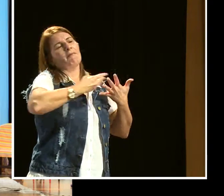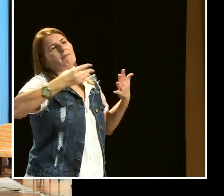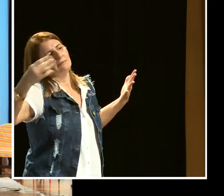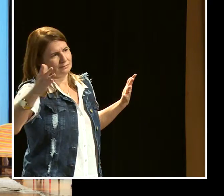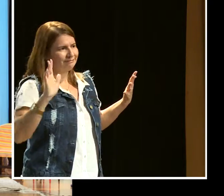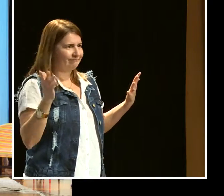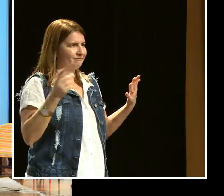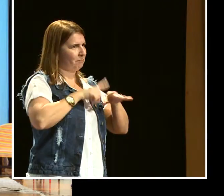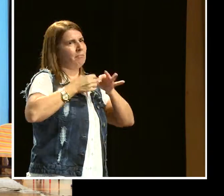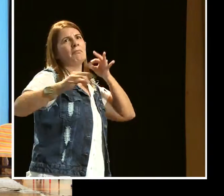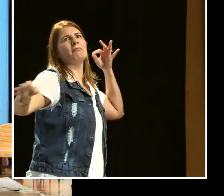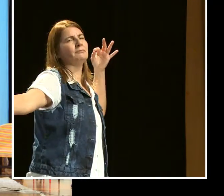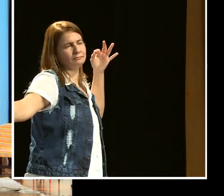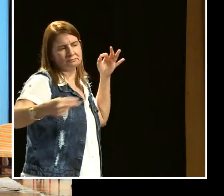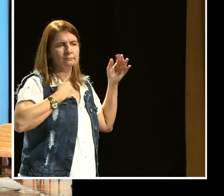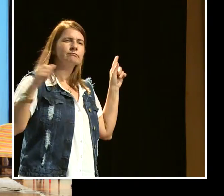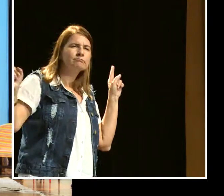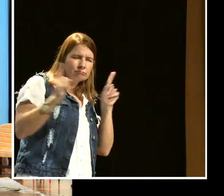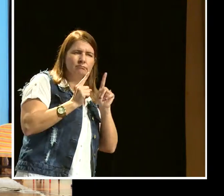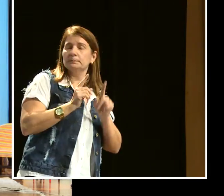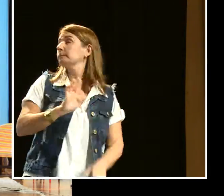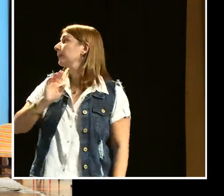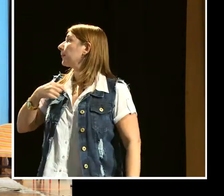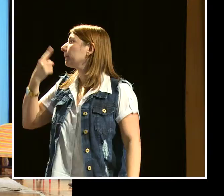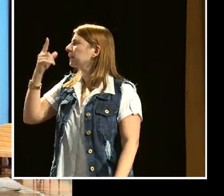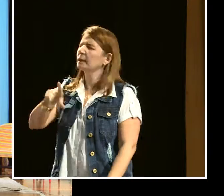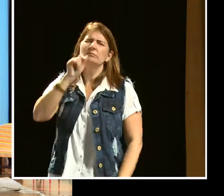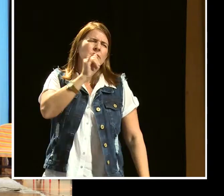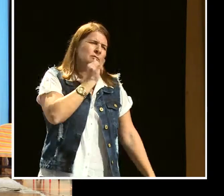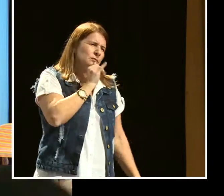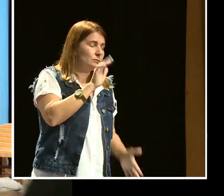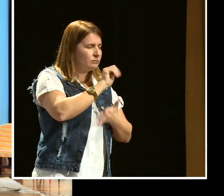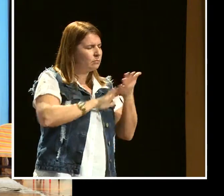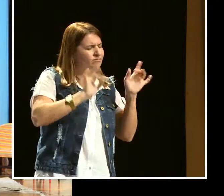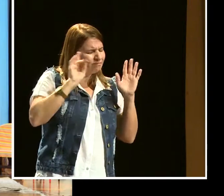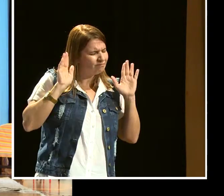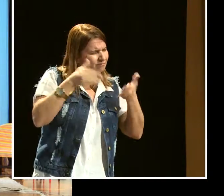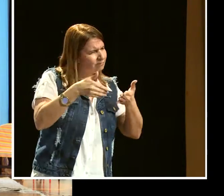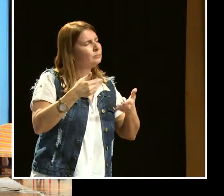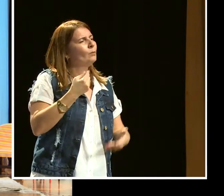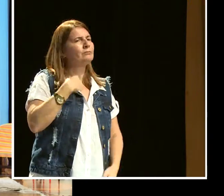Bom, eu não tenho como falar de todas as atividades, eu vou escolher uma.